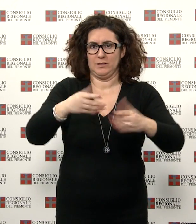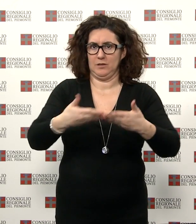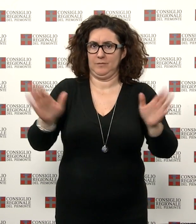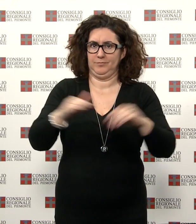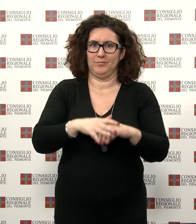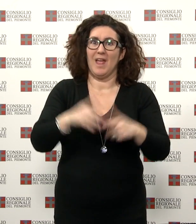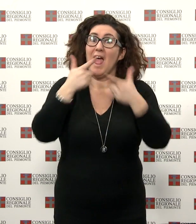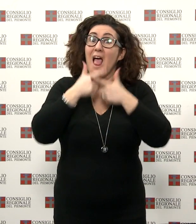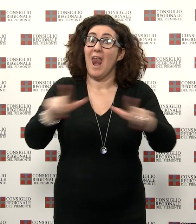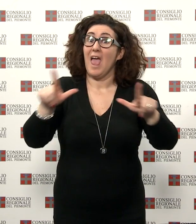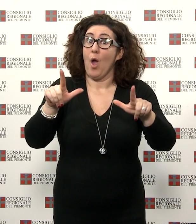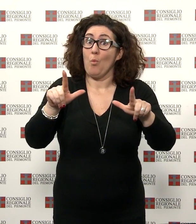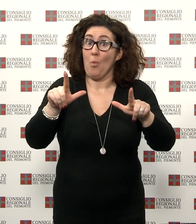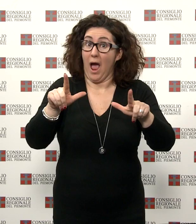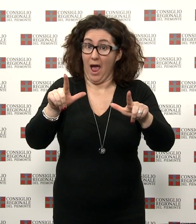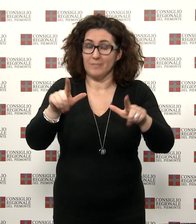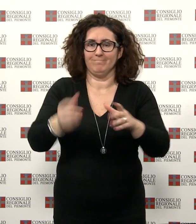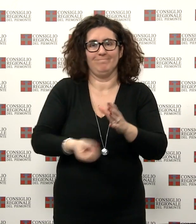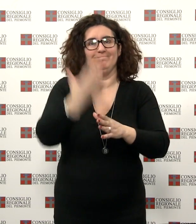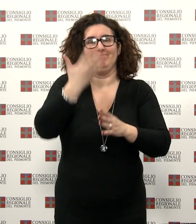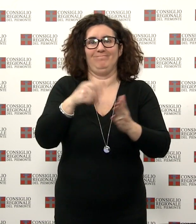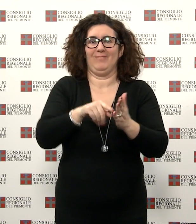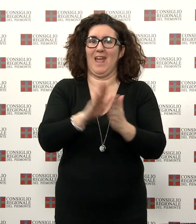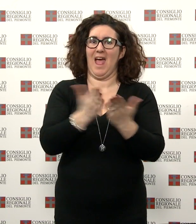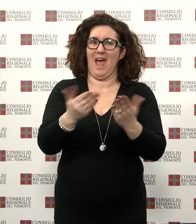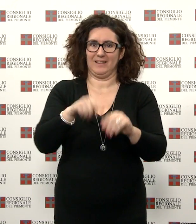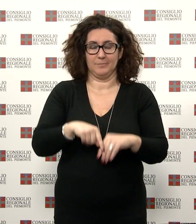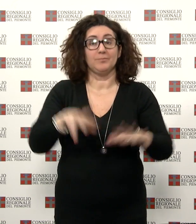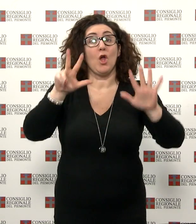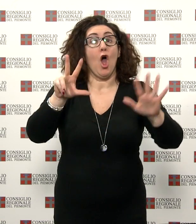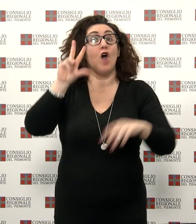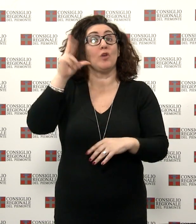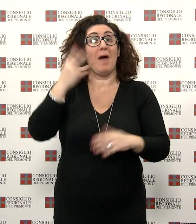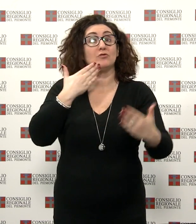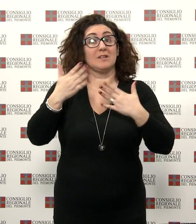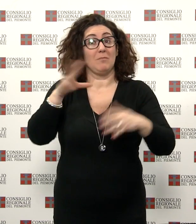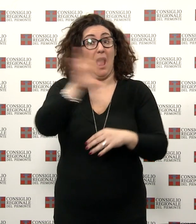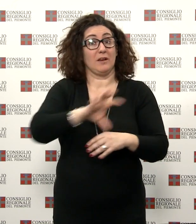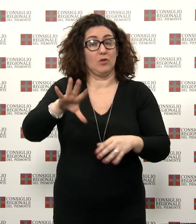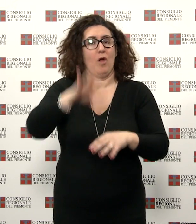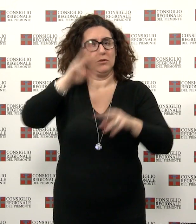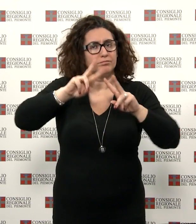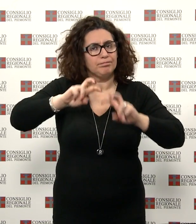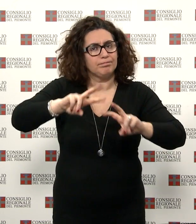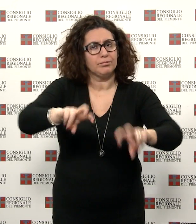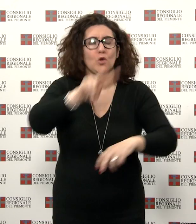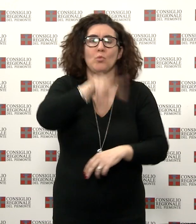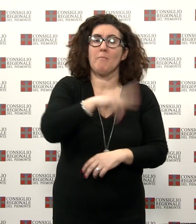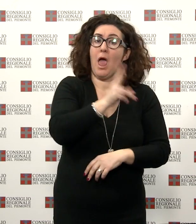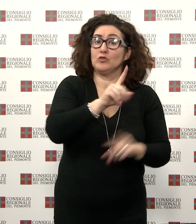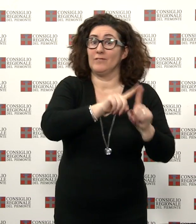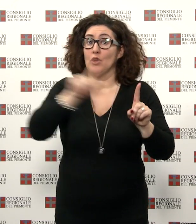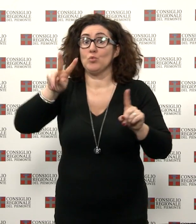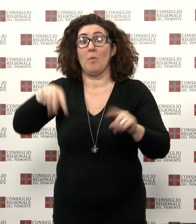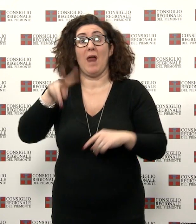di genere, nasce una carta. L'8 marzo l'Assemblea regionale ha iniziato l'esame del Piano regionale rifiuti